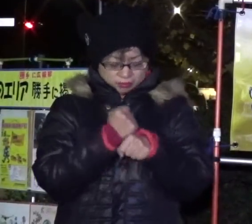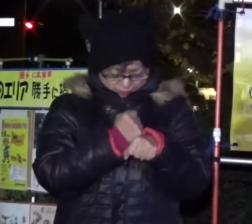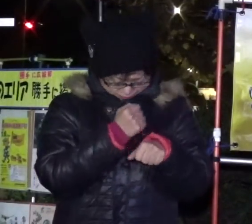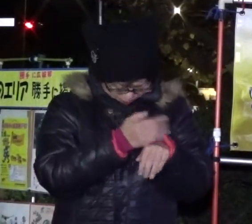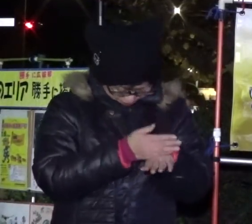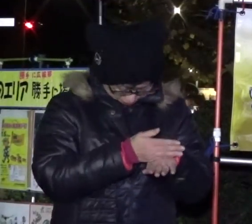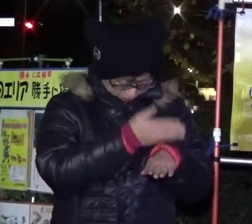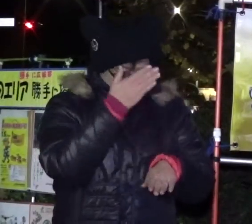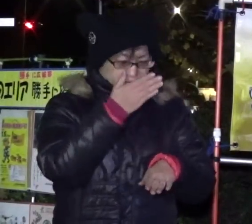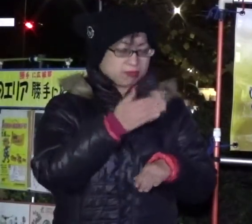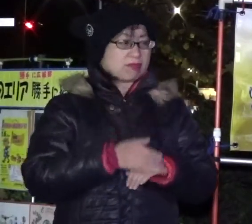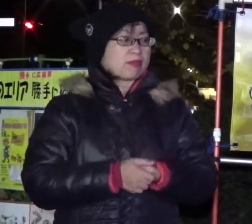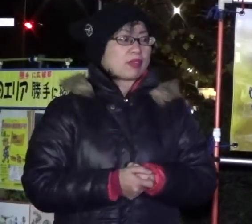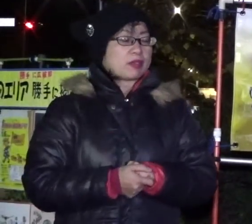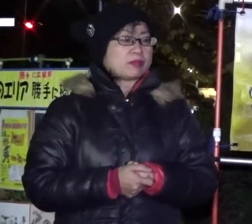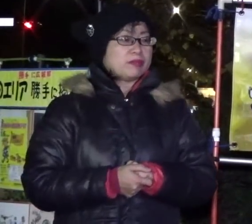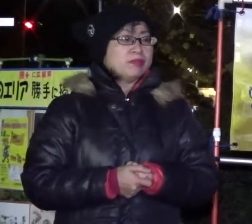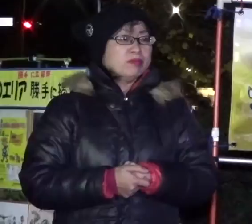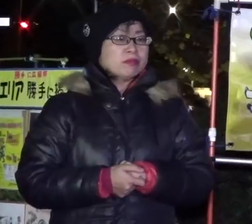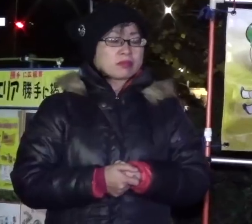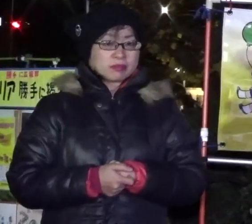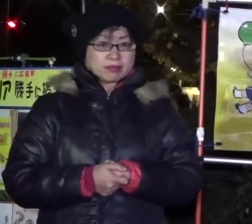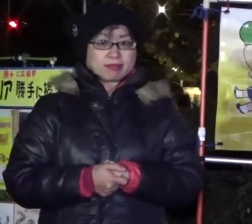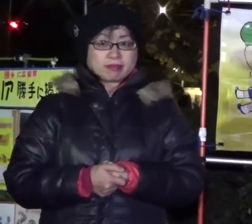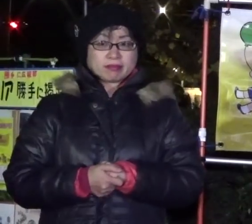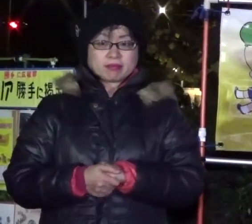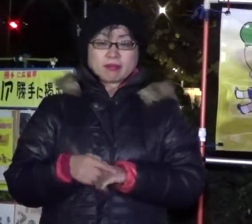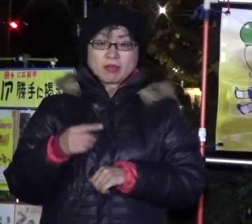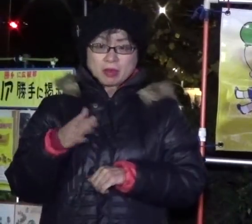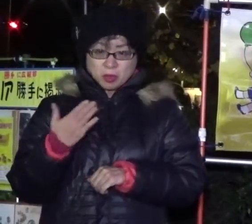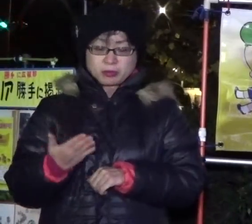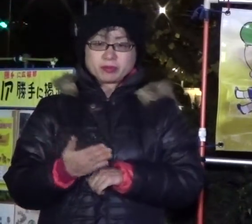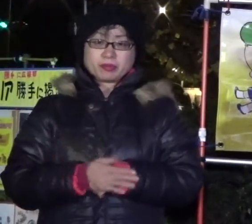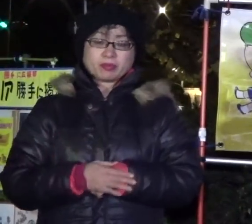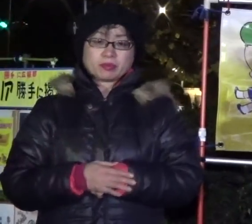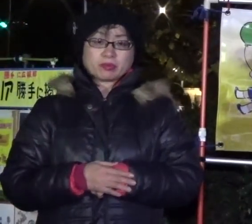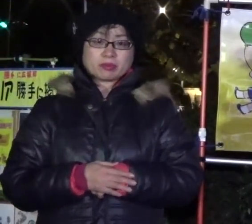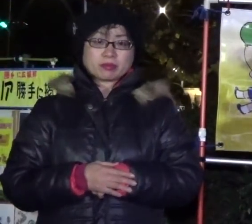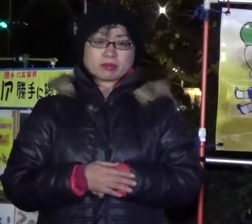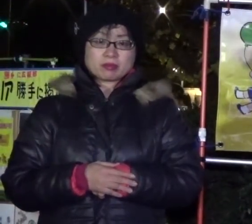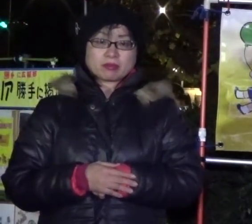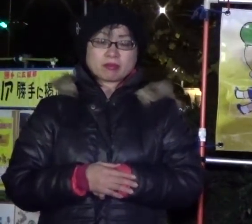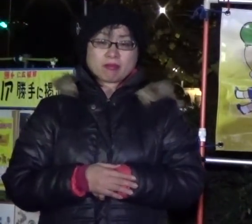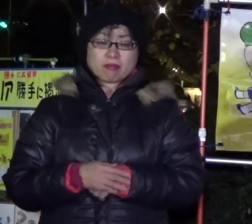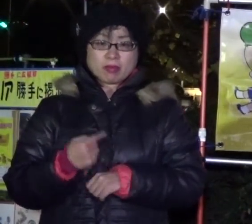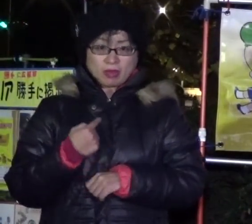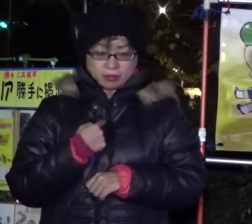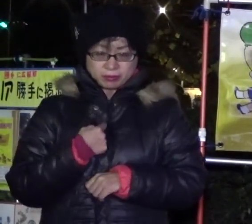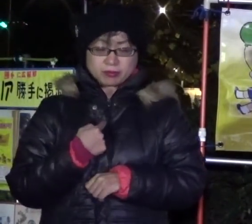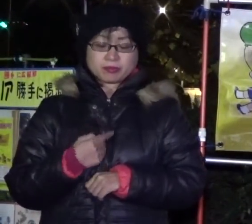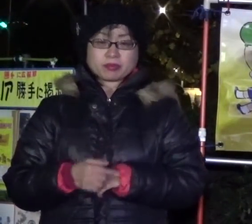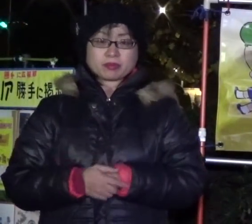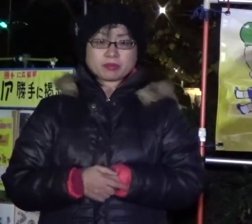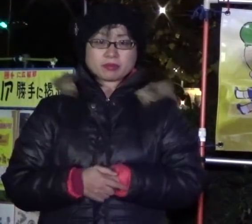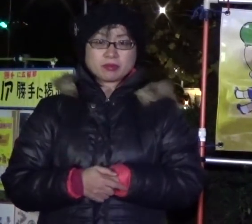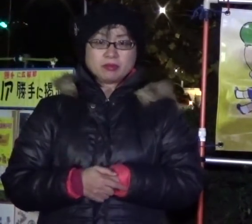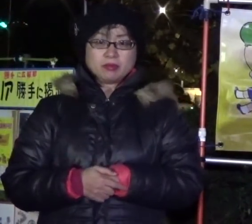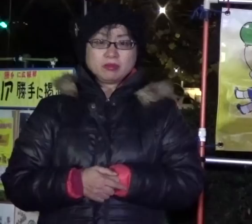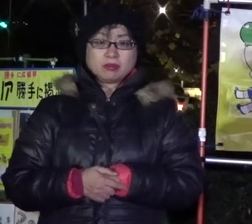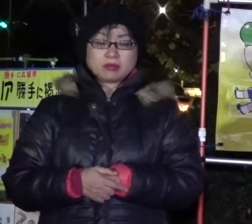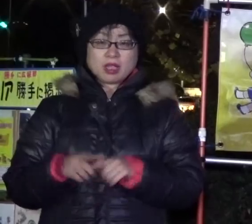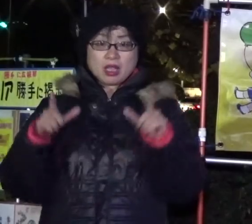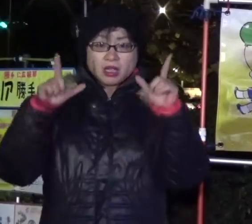した。本当に。でも私はどんな子だっても東電